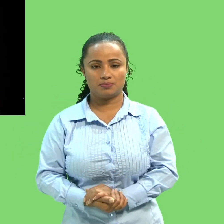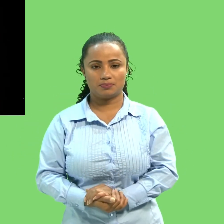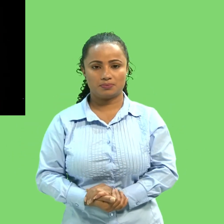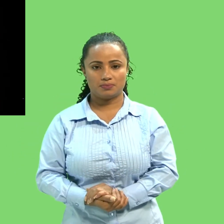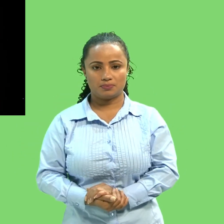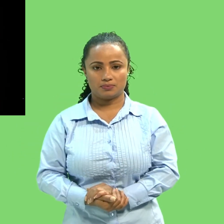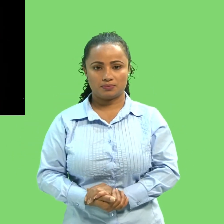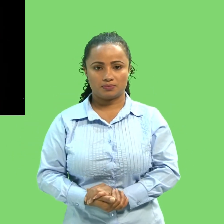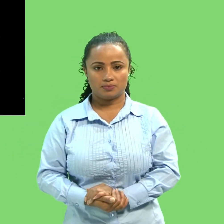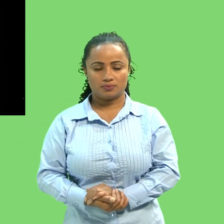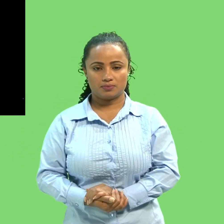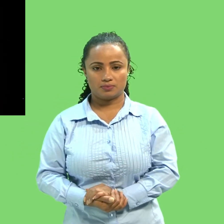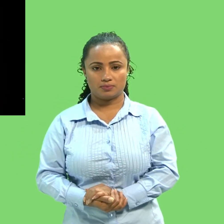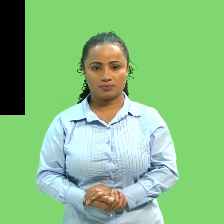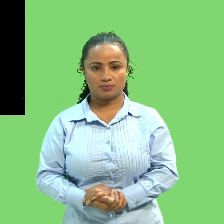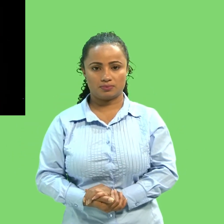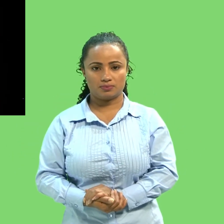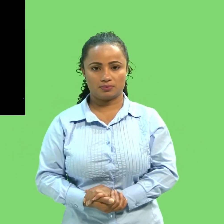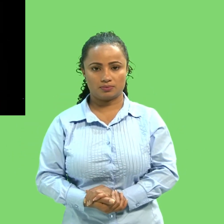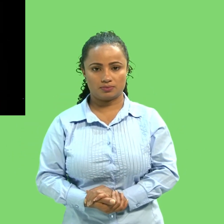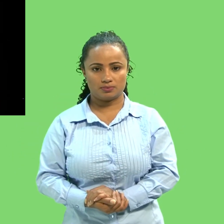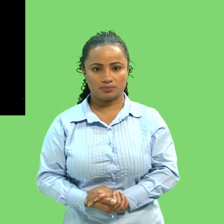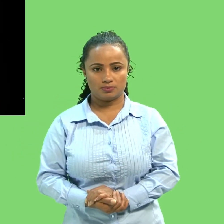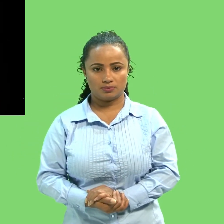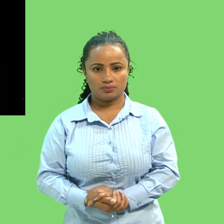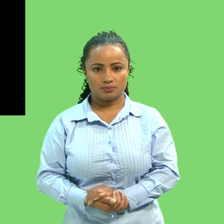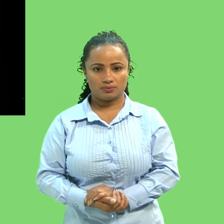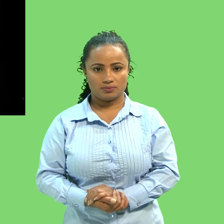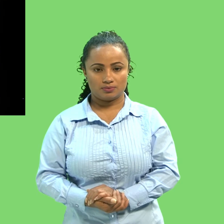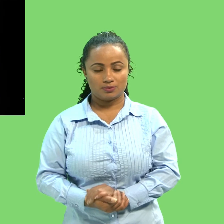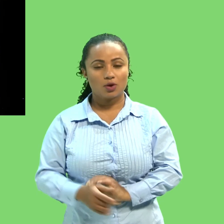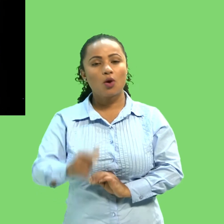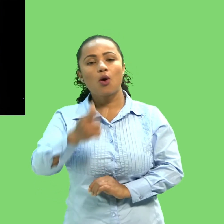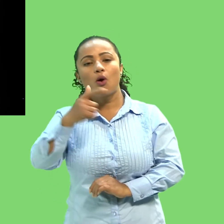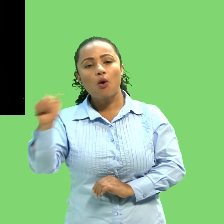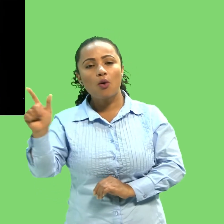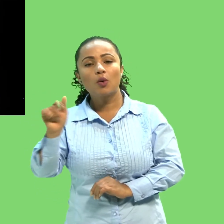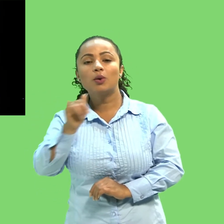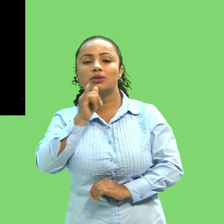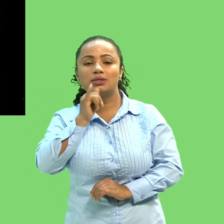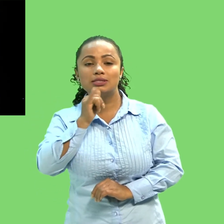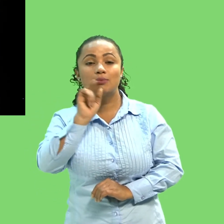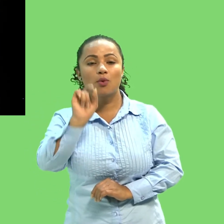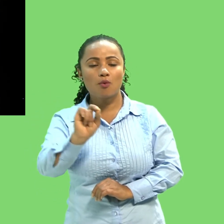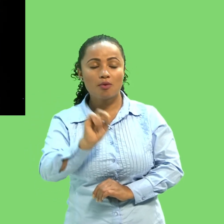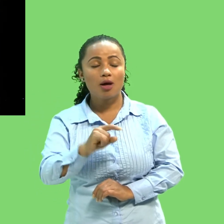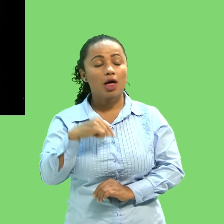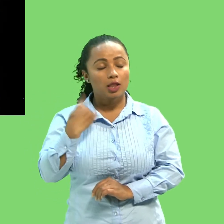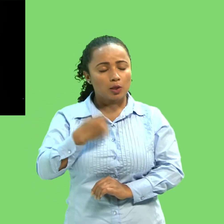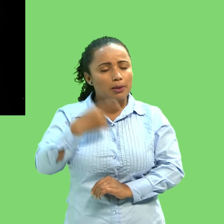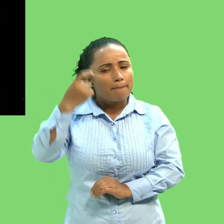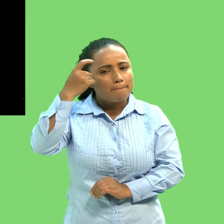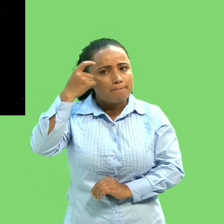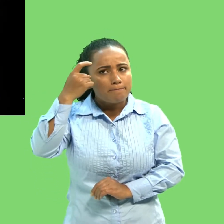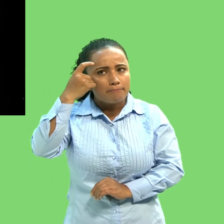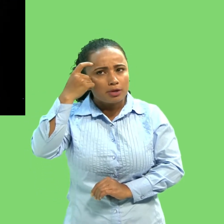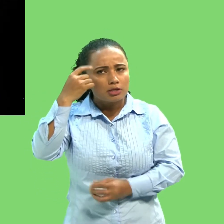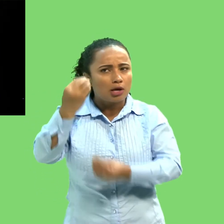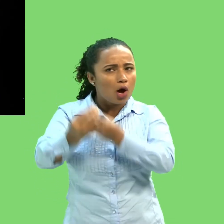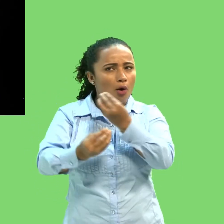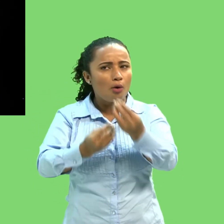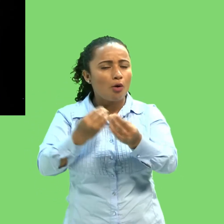Outra figura também ligada a esse processo é de pensar na situação, né, da própria linguagem, em que ela vai se estabelecer por